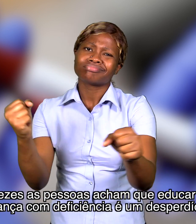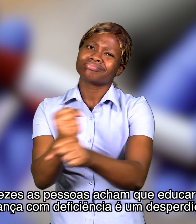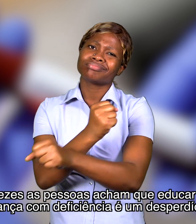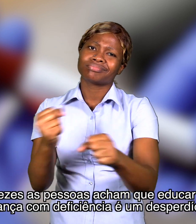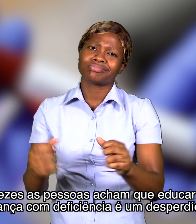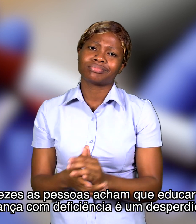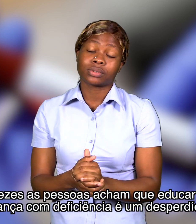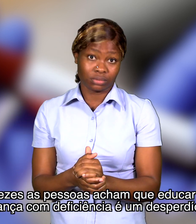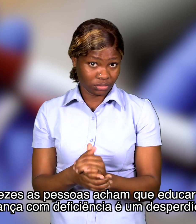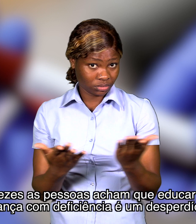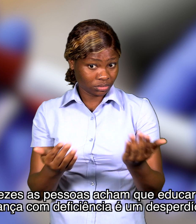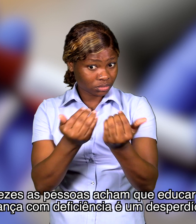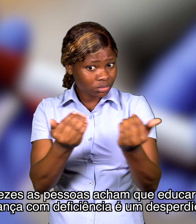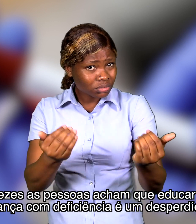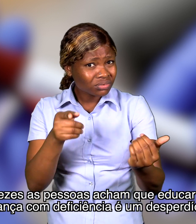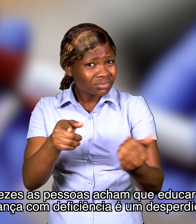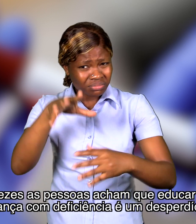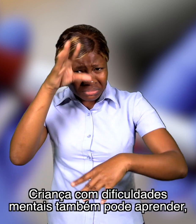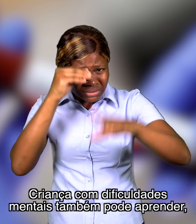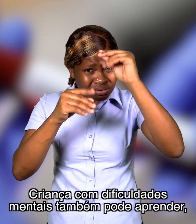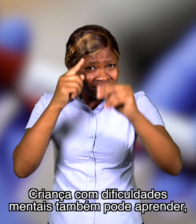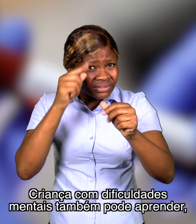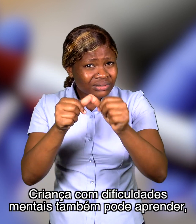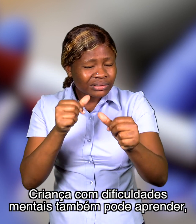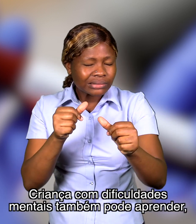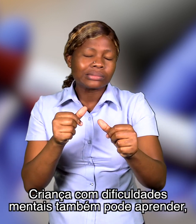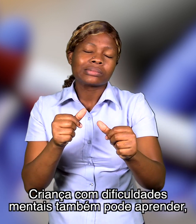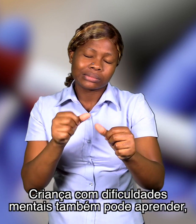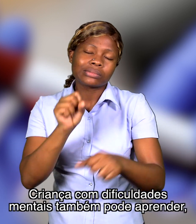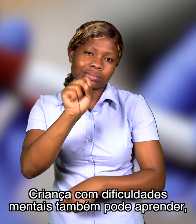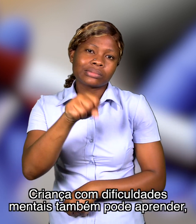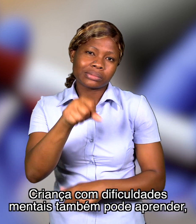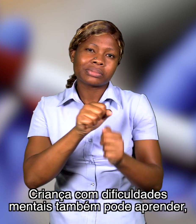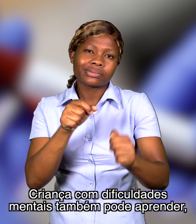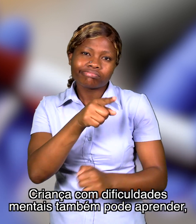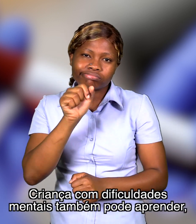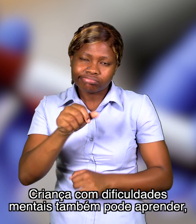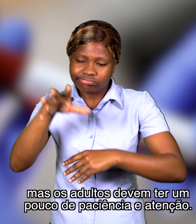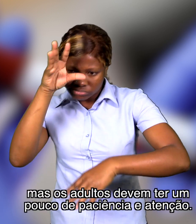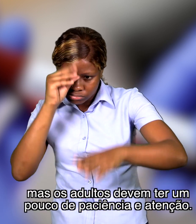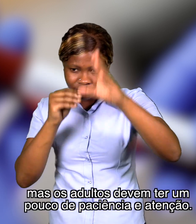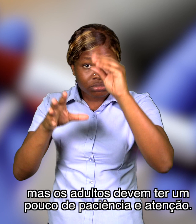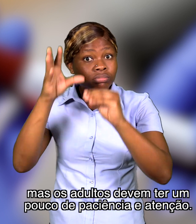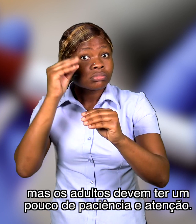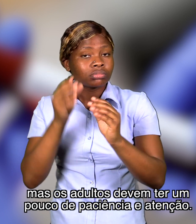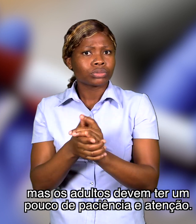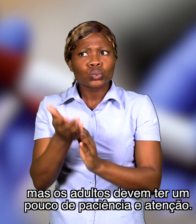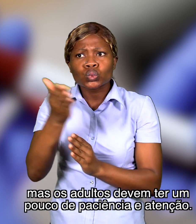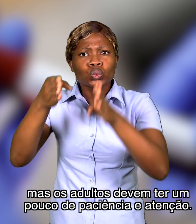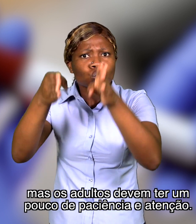com deficiência é um desperdício. Criança com dificuldades mentais também pode aprender, mas os adultos devem ter um pouco